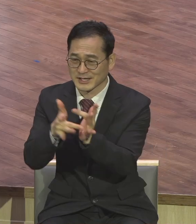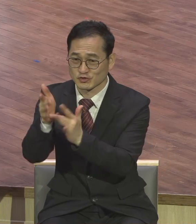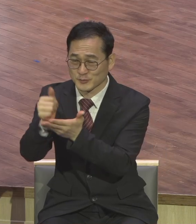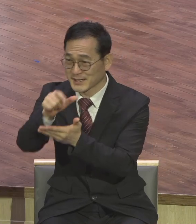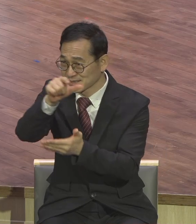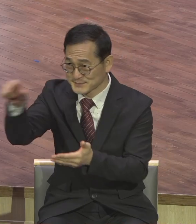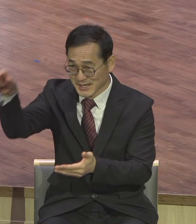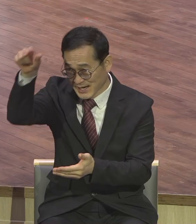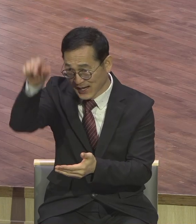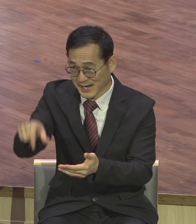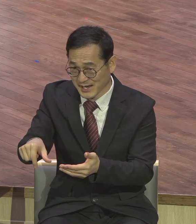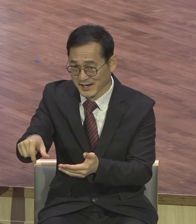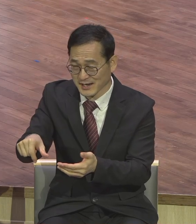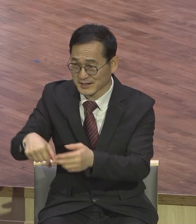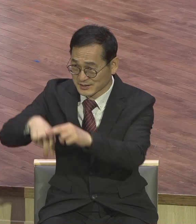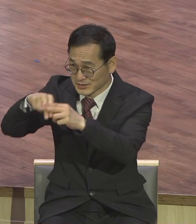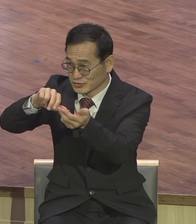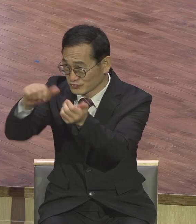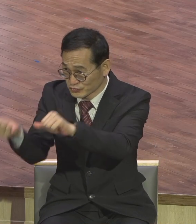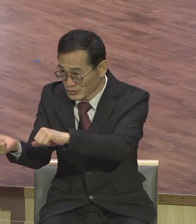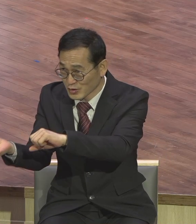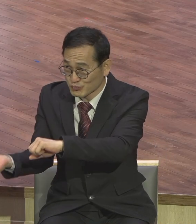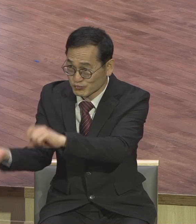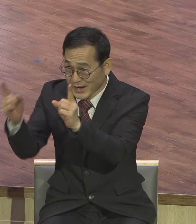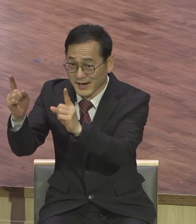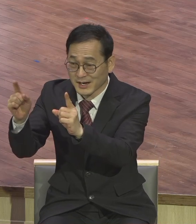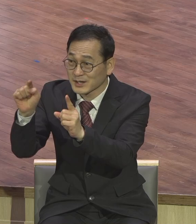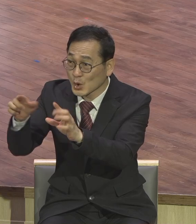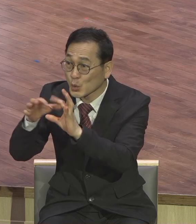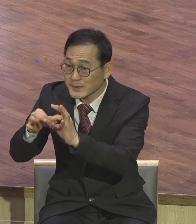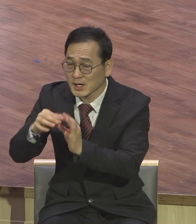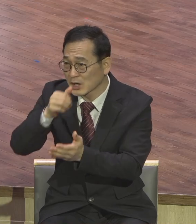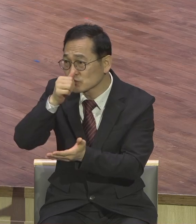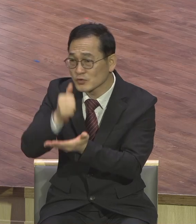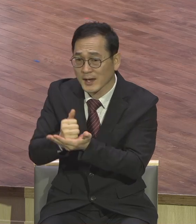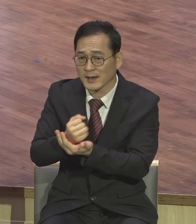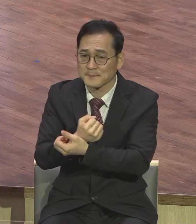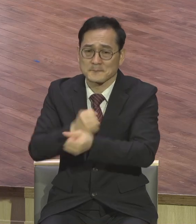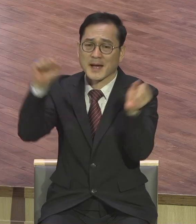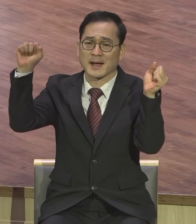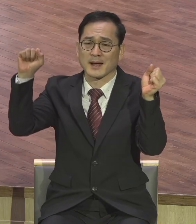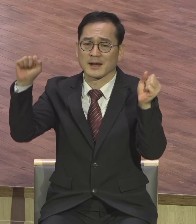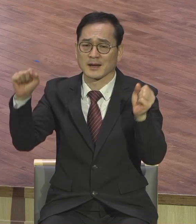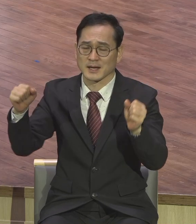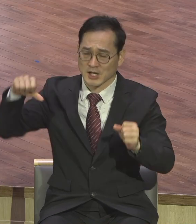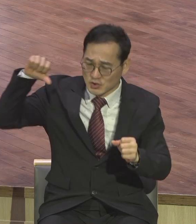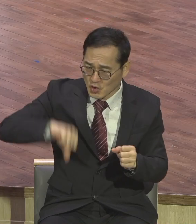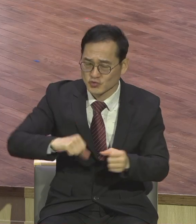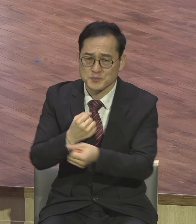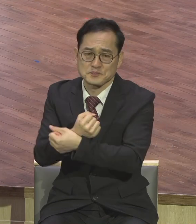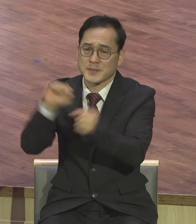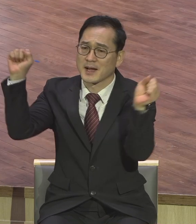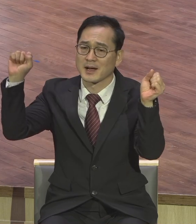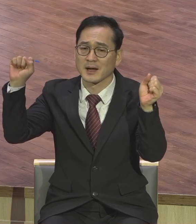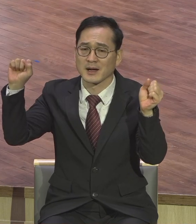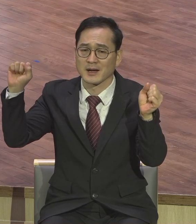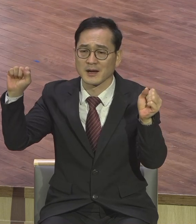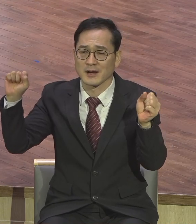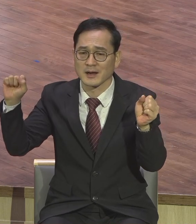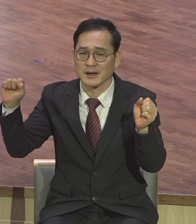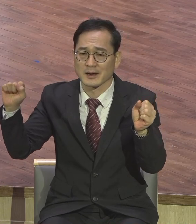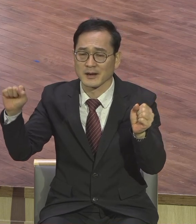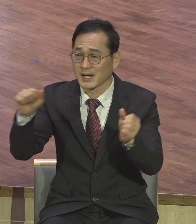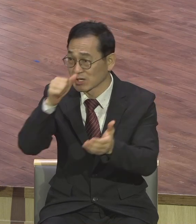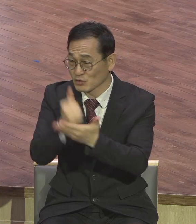부활을 통해서 우리에게 주어진 영적 자유, 죄와 저주, 사망의 모든 권세로부터 완전